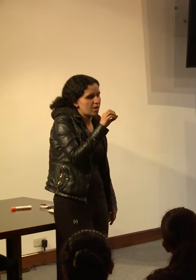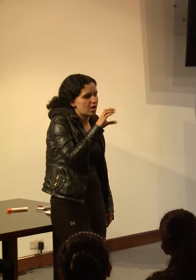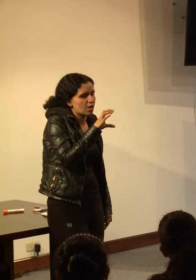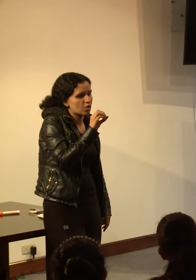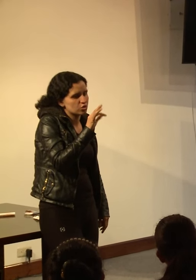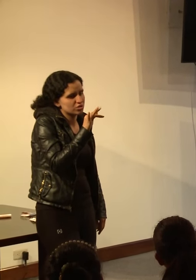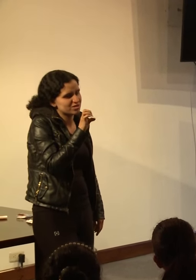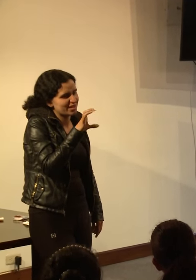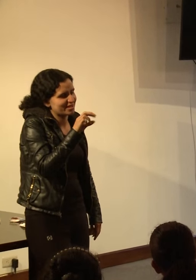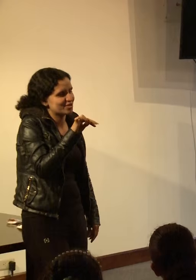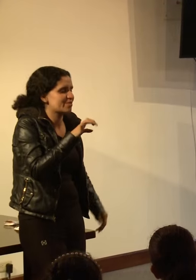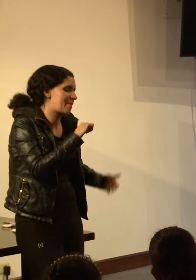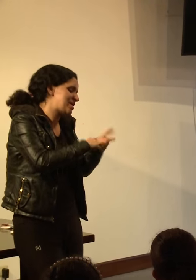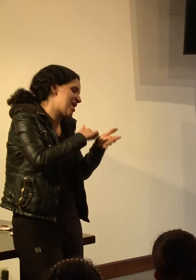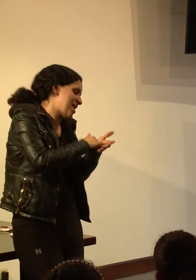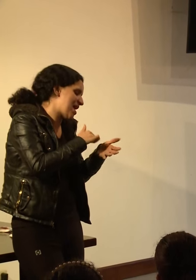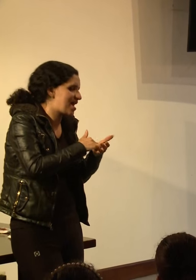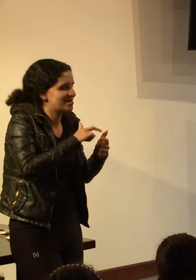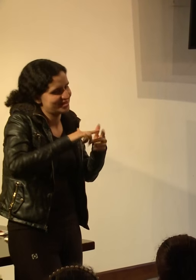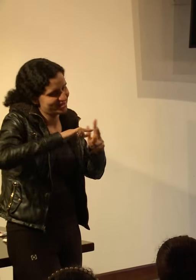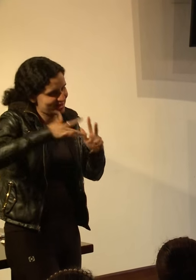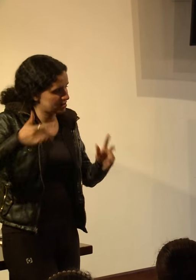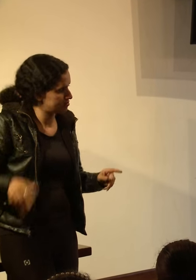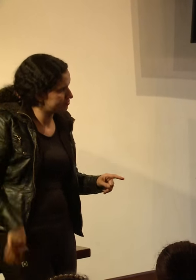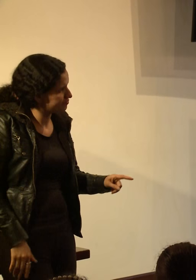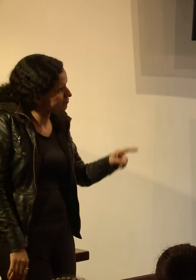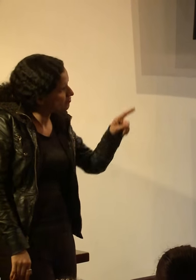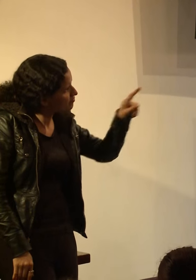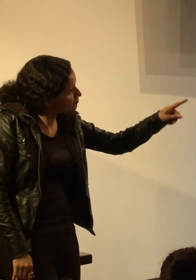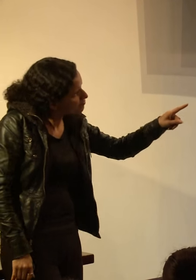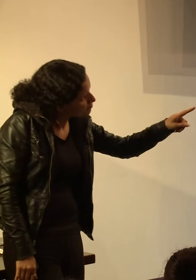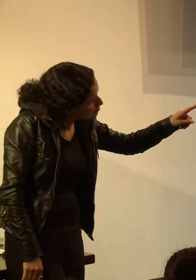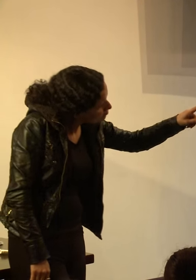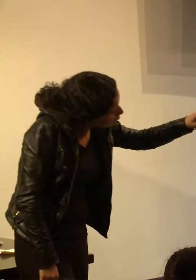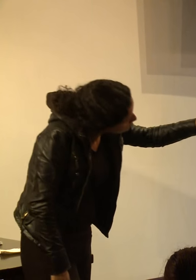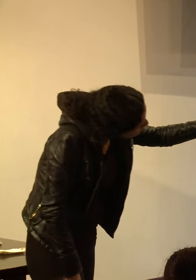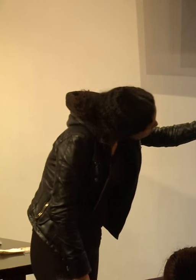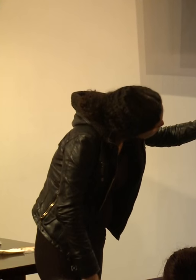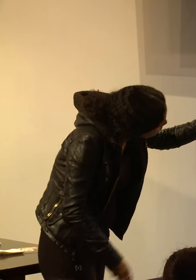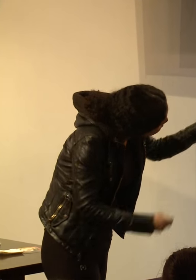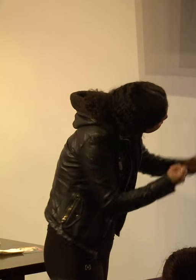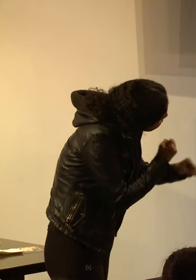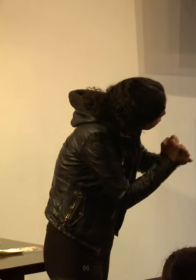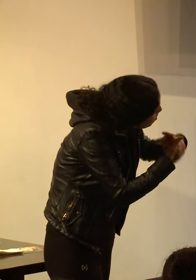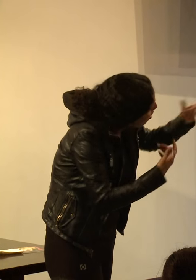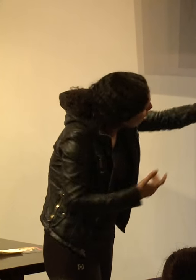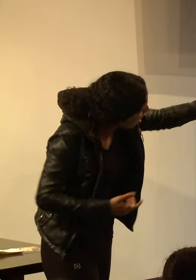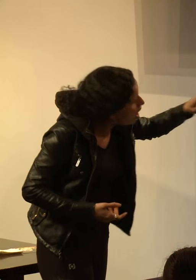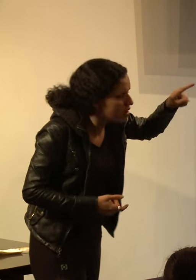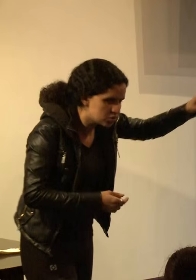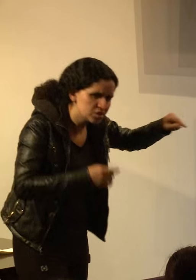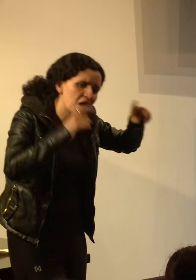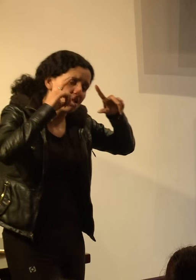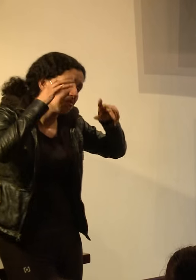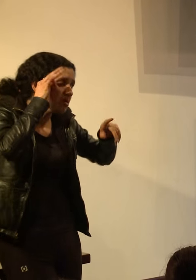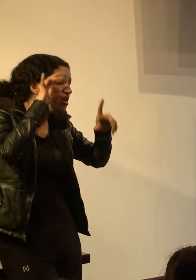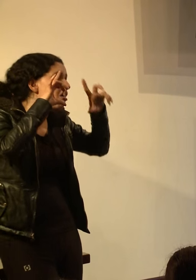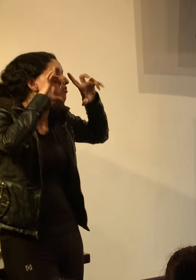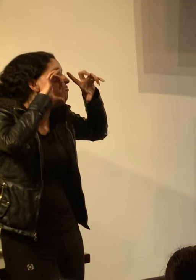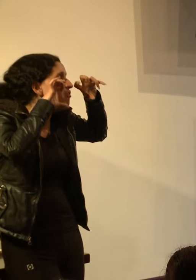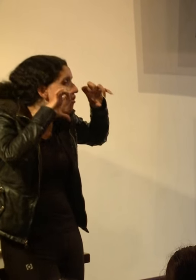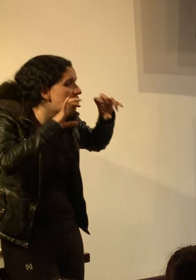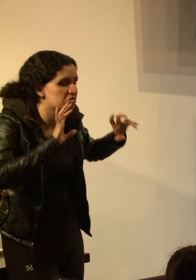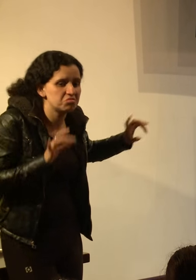técnica. Entonces, que cómo está hecho este trabajo. Yo lo puedo contestar rápidamente. Esto está hecho, es una fotografía seguramente que